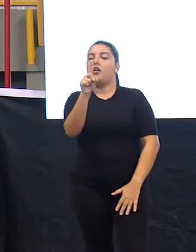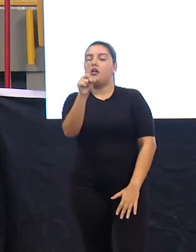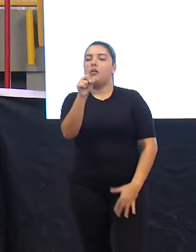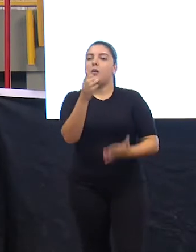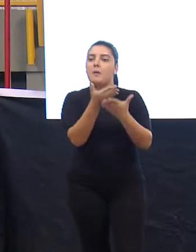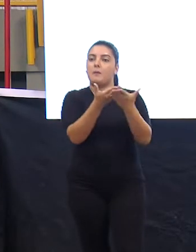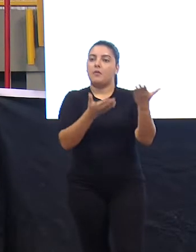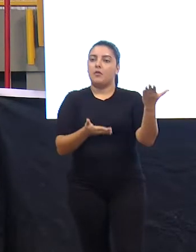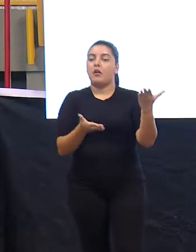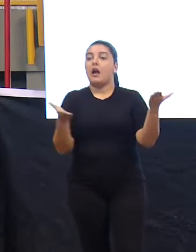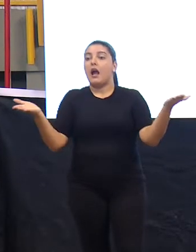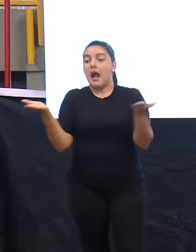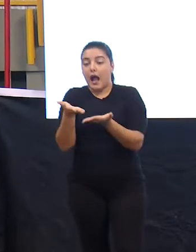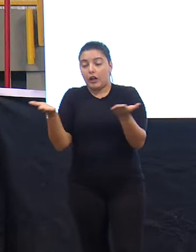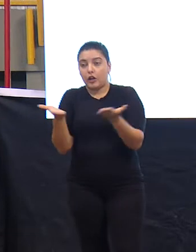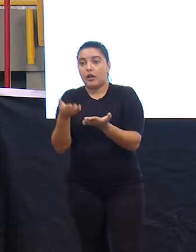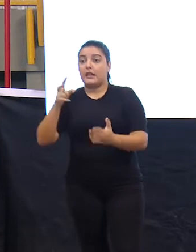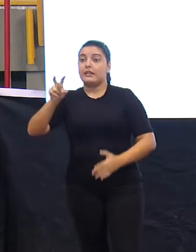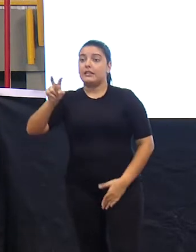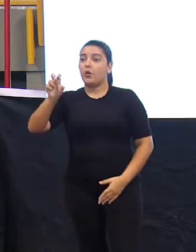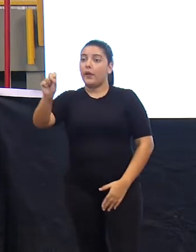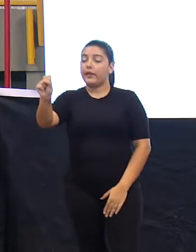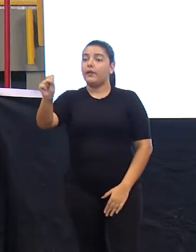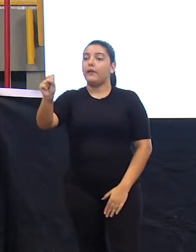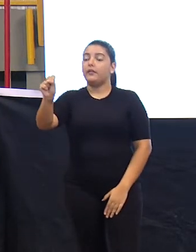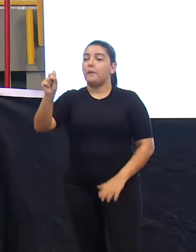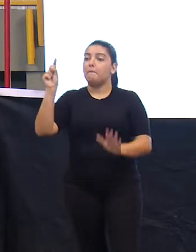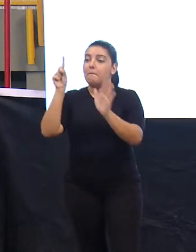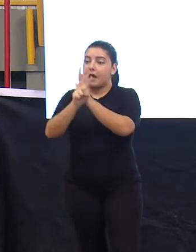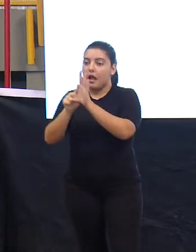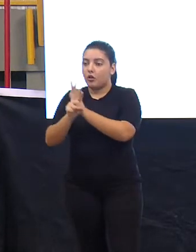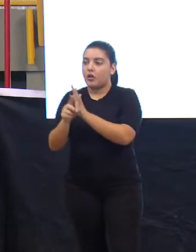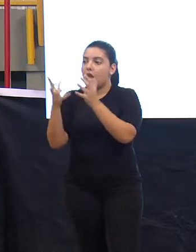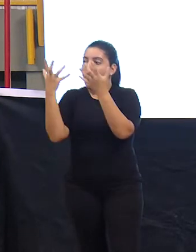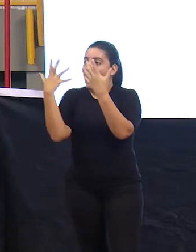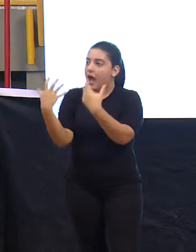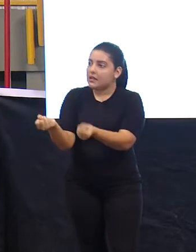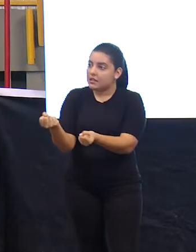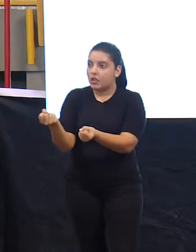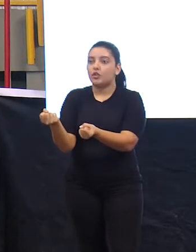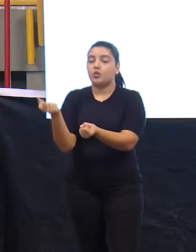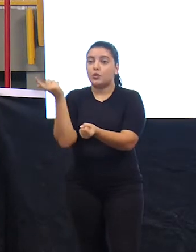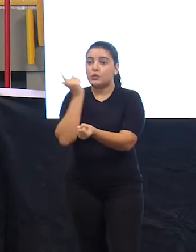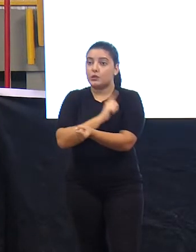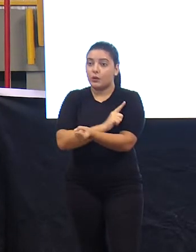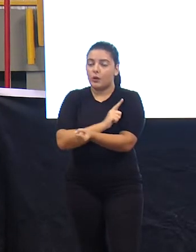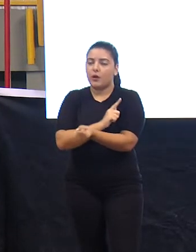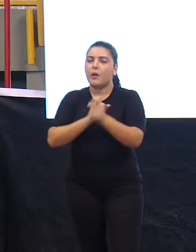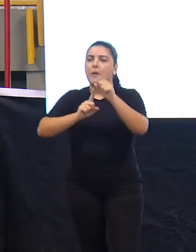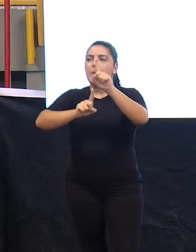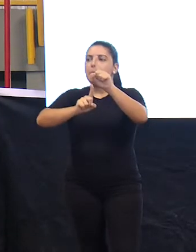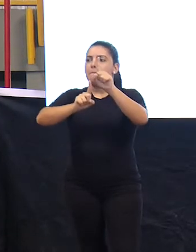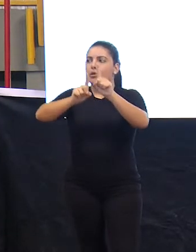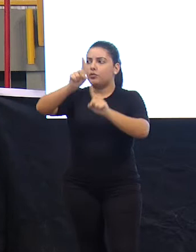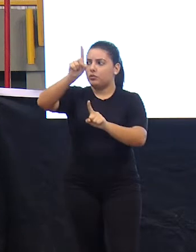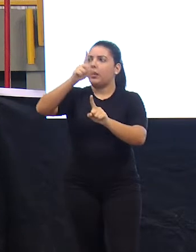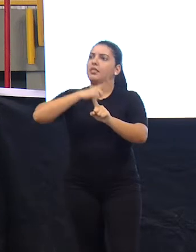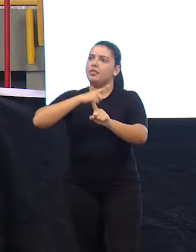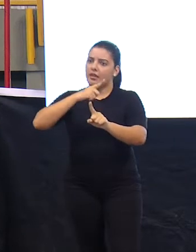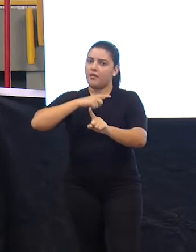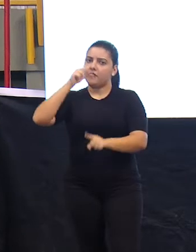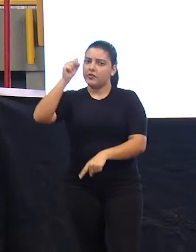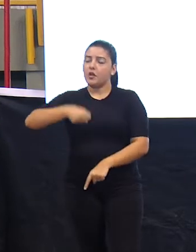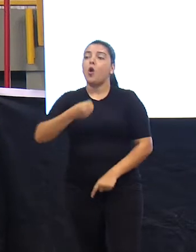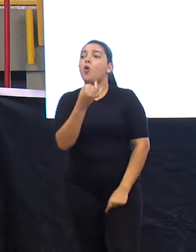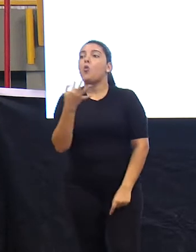E acertou agora 58 questões no primeiro dia de prova. Ela teve um crescimento ou não teve?